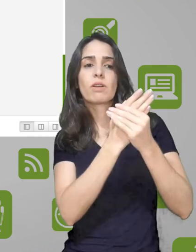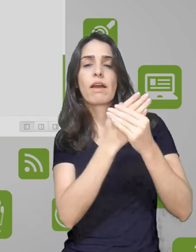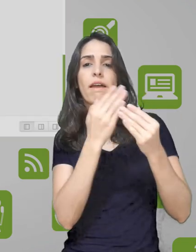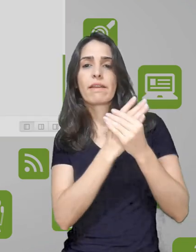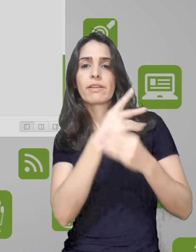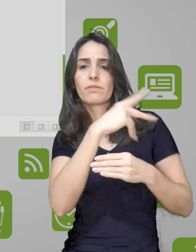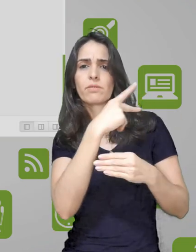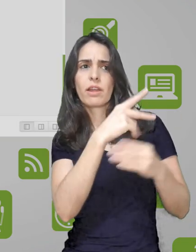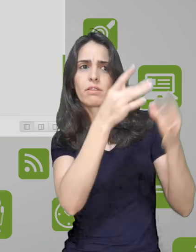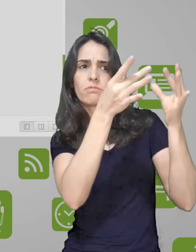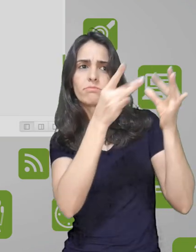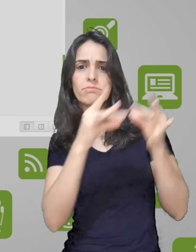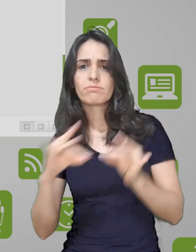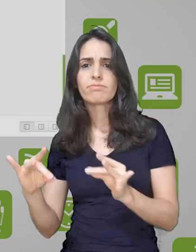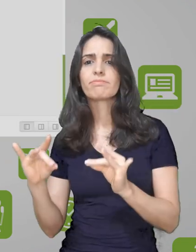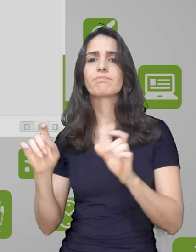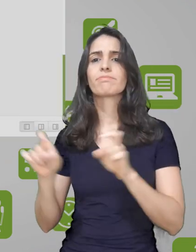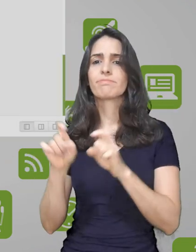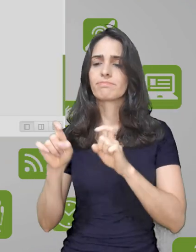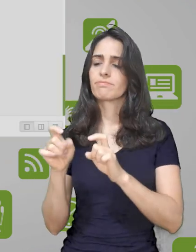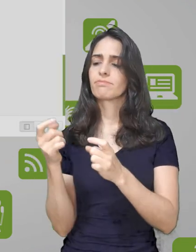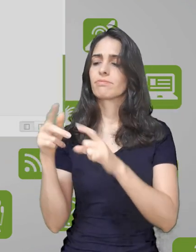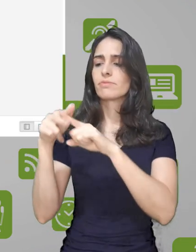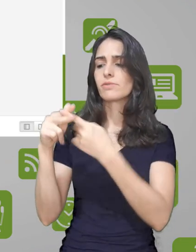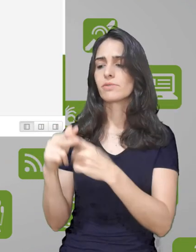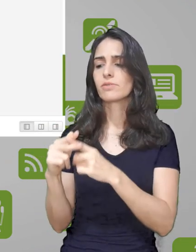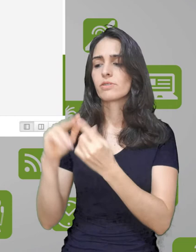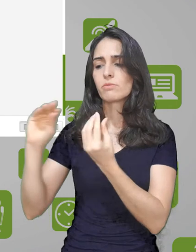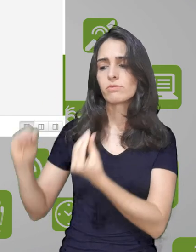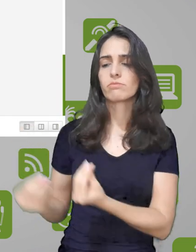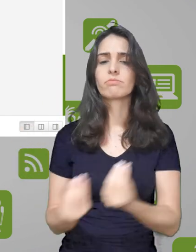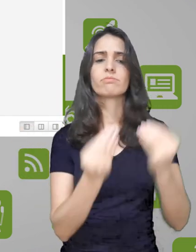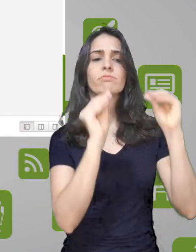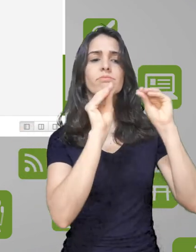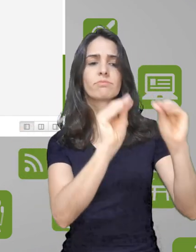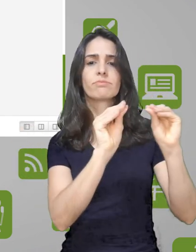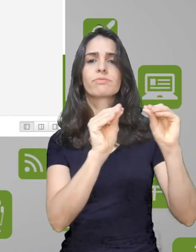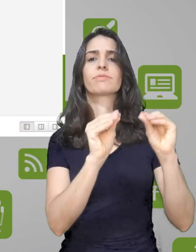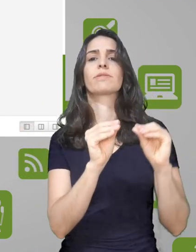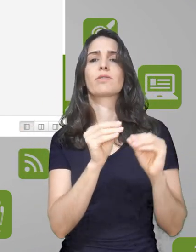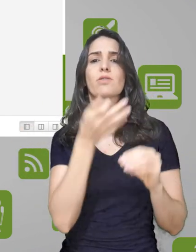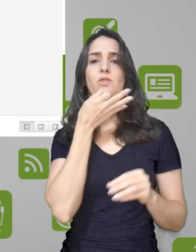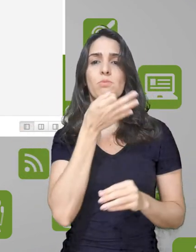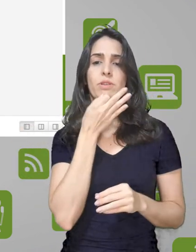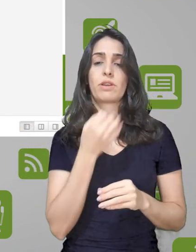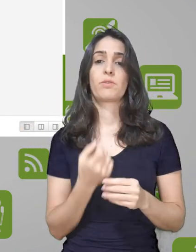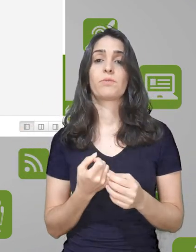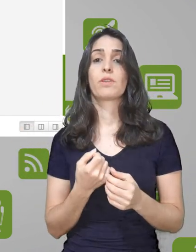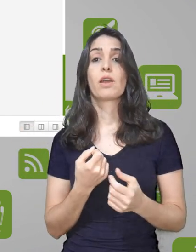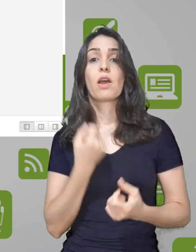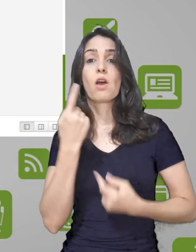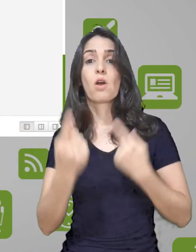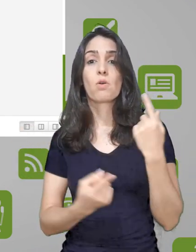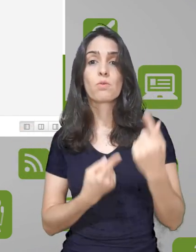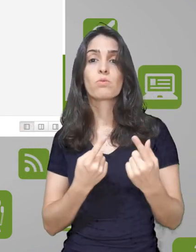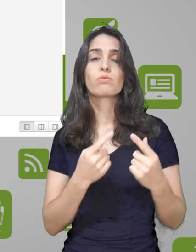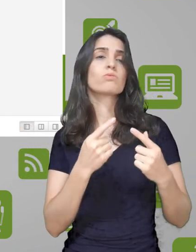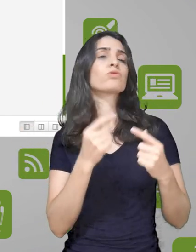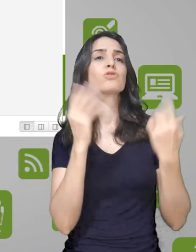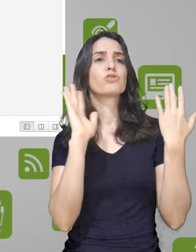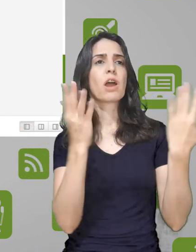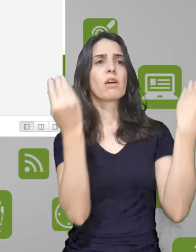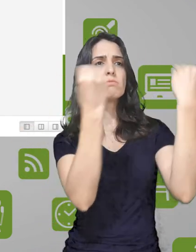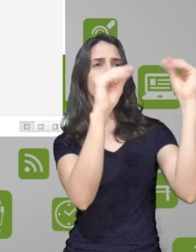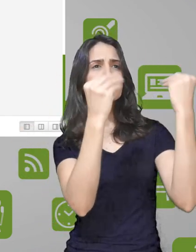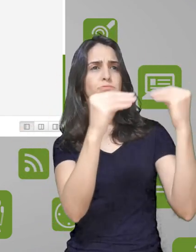do aluno e depois devolver para ele com os comentários essa é uma opção também né alguns professores